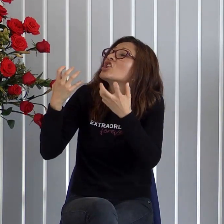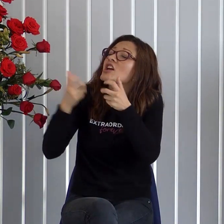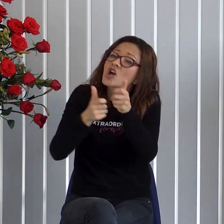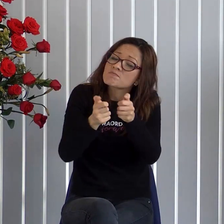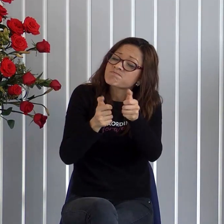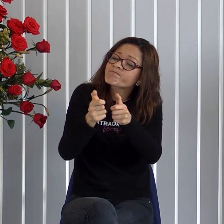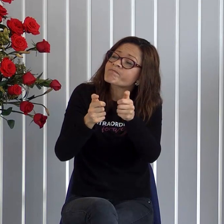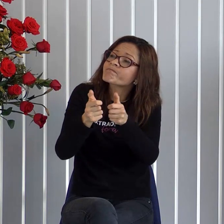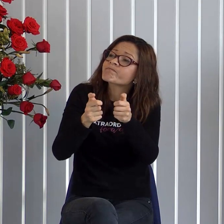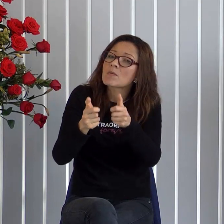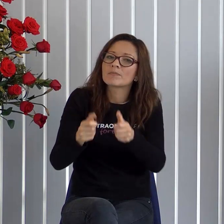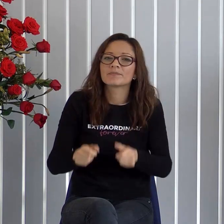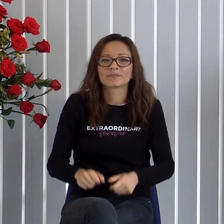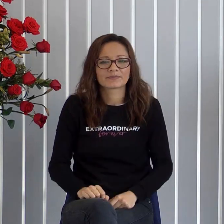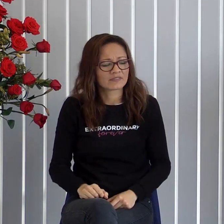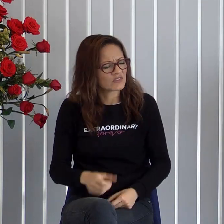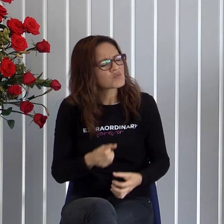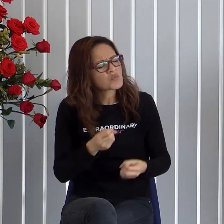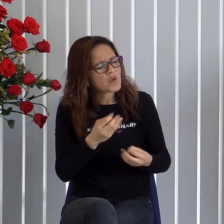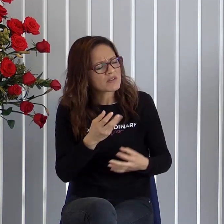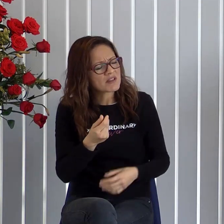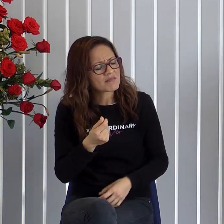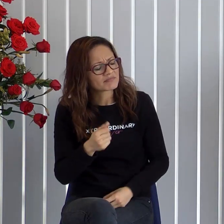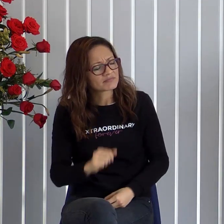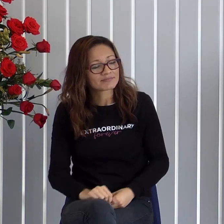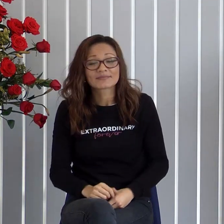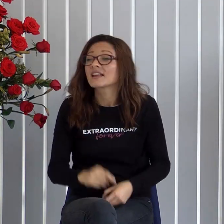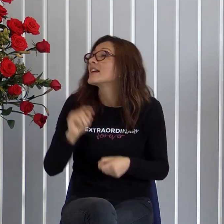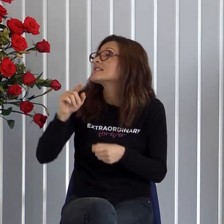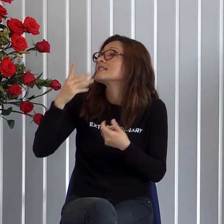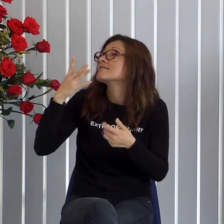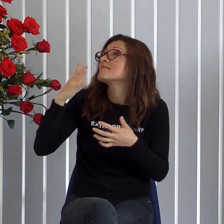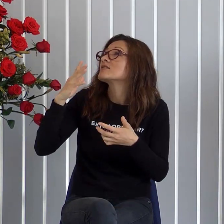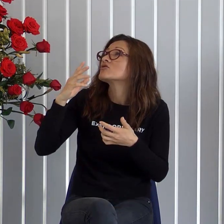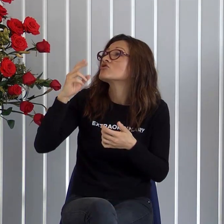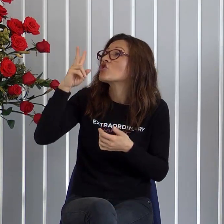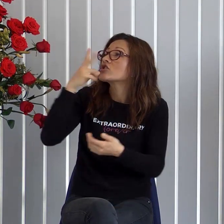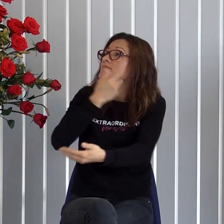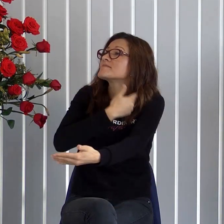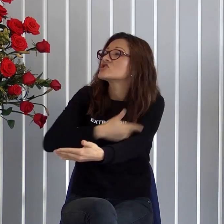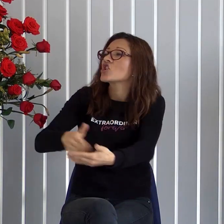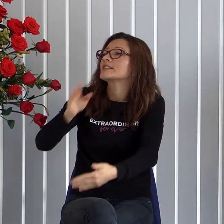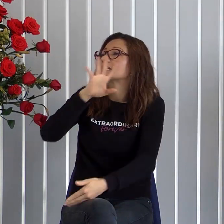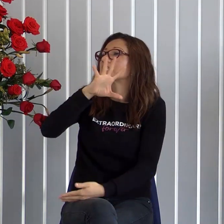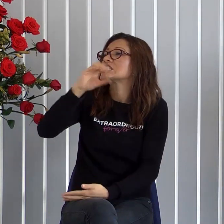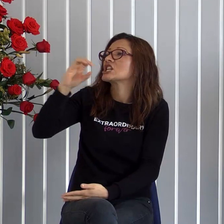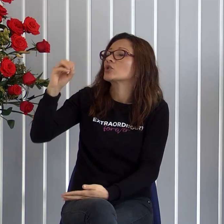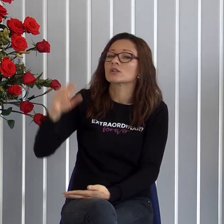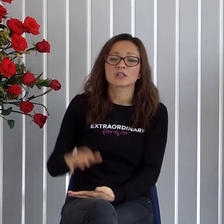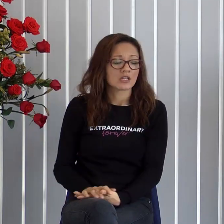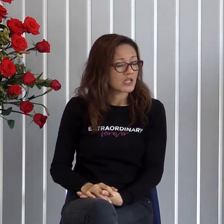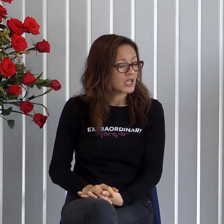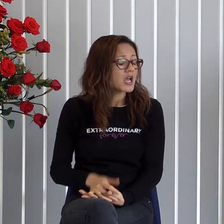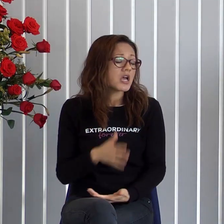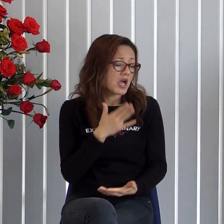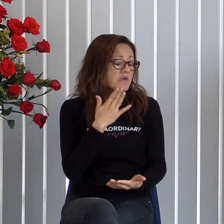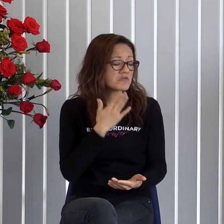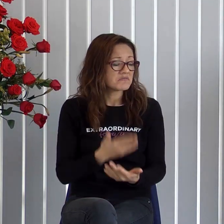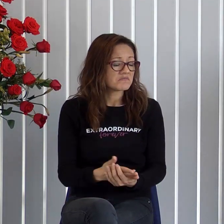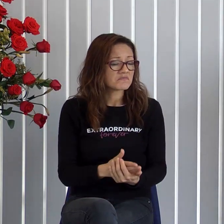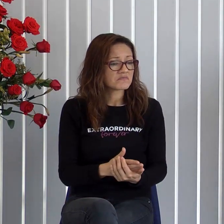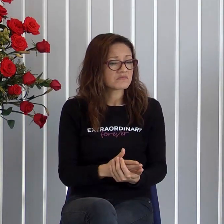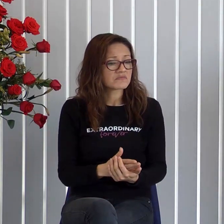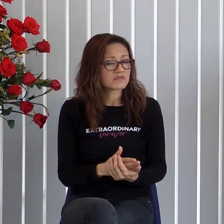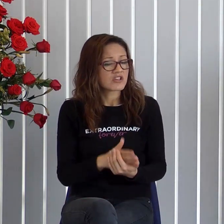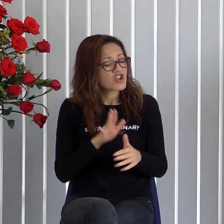Xbox? Sí, ¿cuánto vale, hijo? Papi, vale 2.500.000. No, bueno, ok. ¿Y